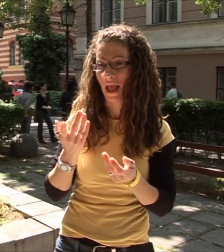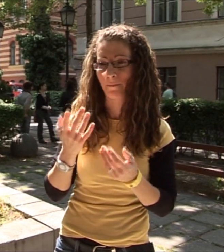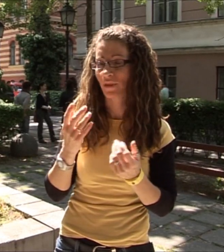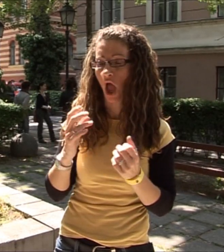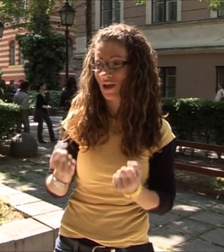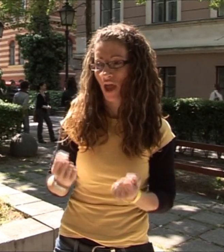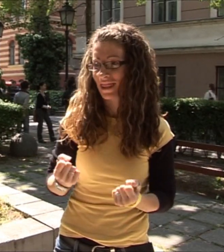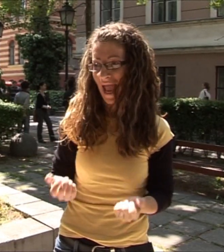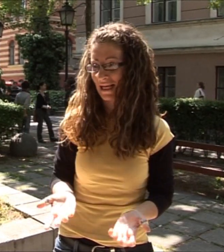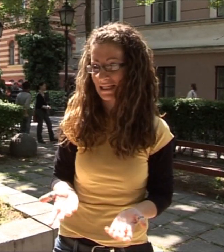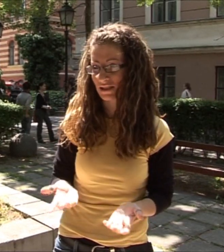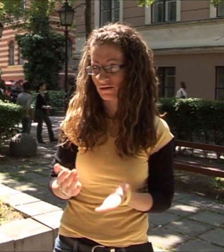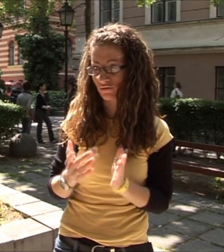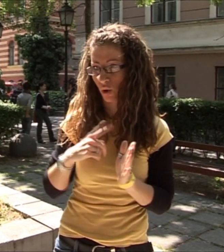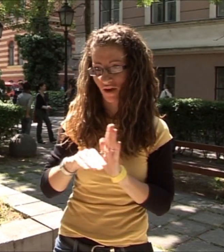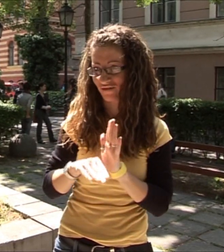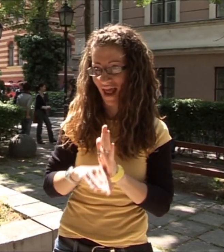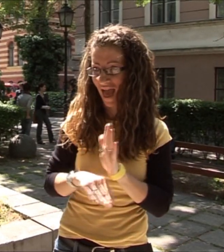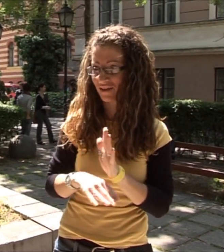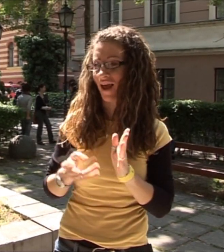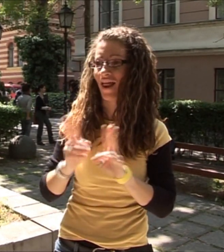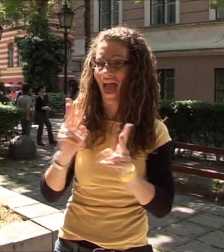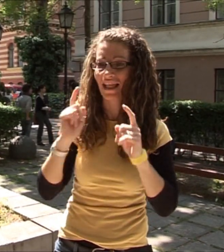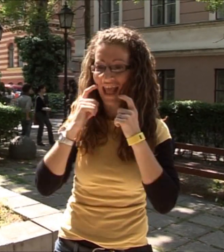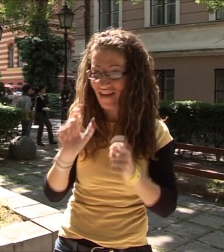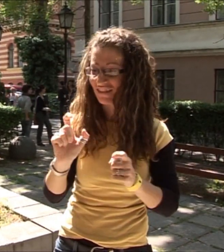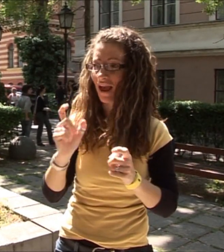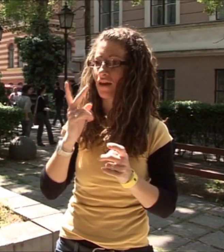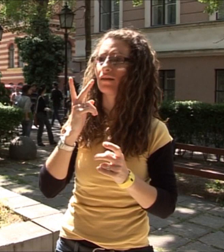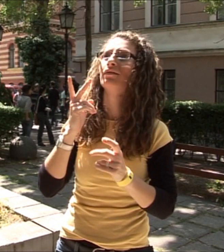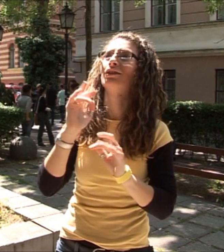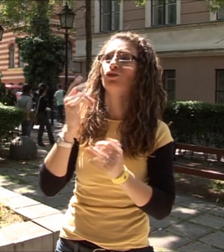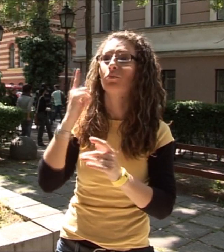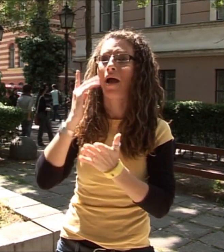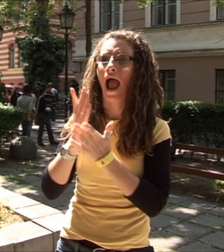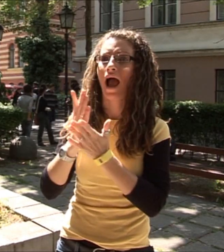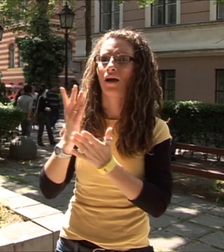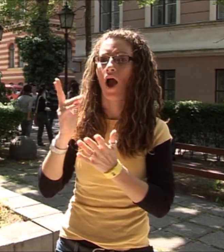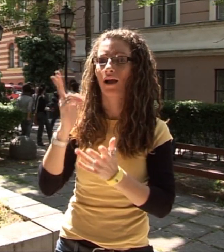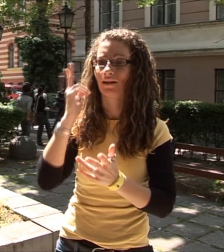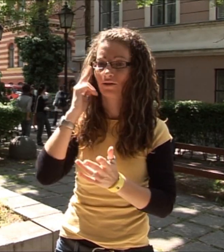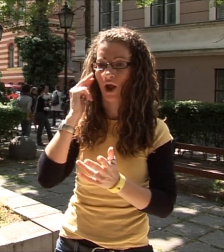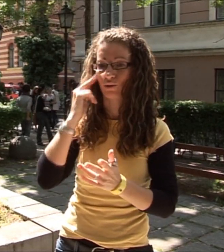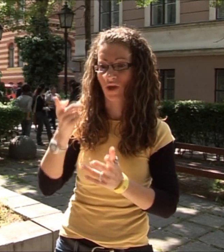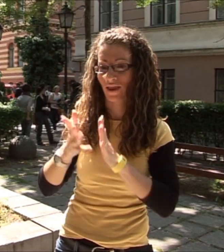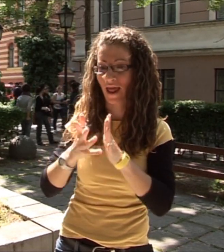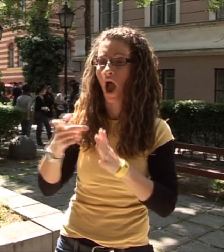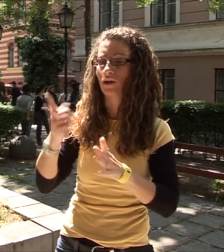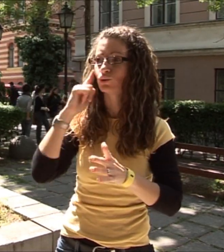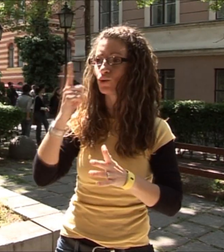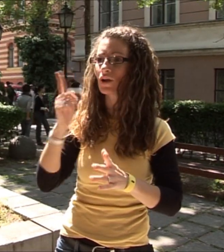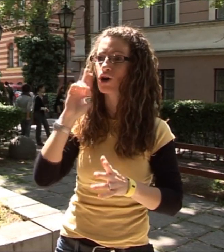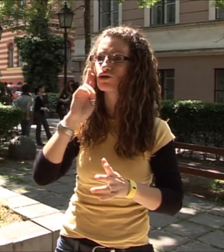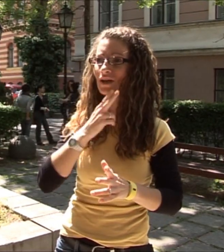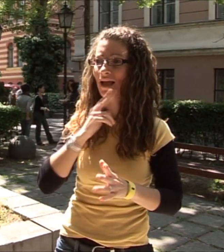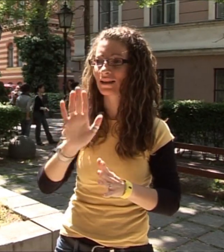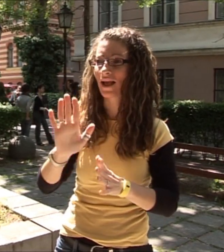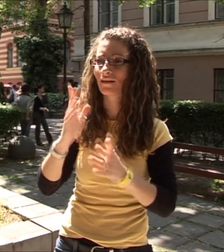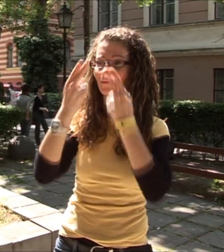munkánkat nem volt nagyon nehéz feladat lehetett megetni és már aki tanulta a jelagot az tudta hogy a